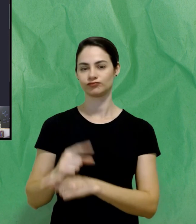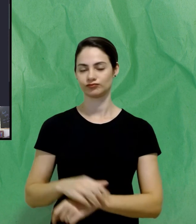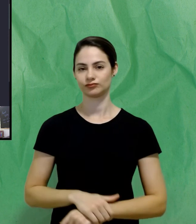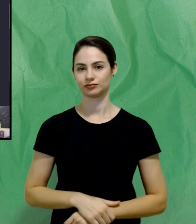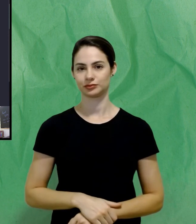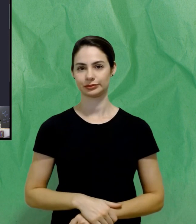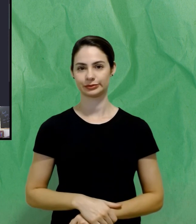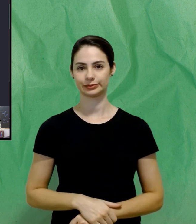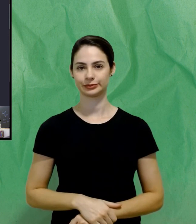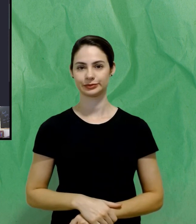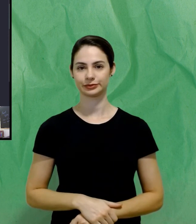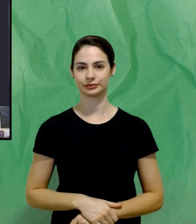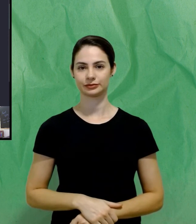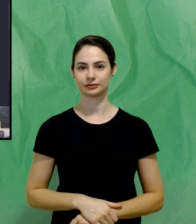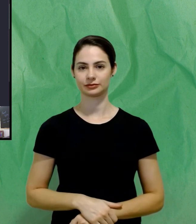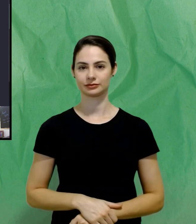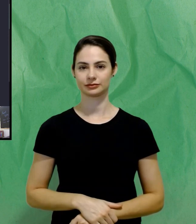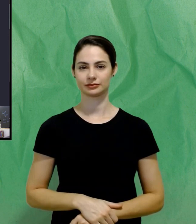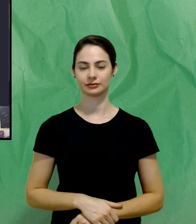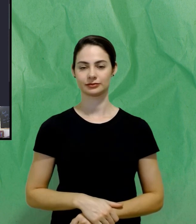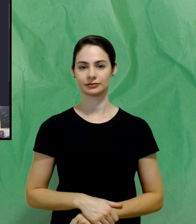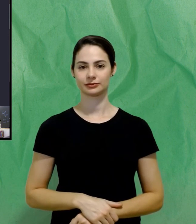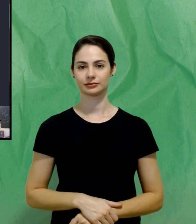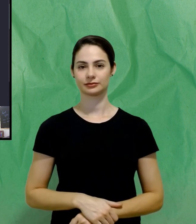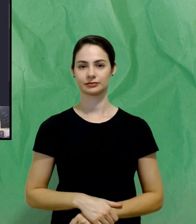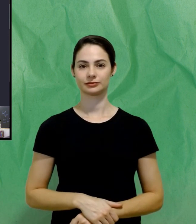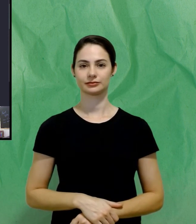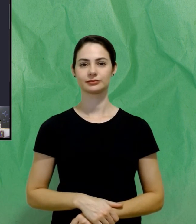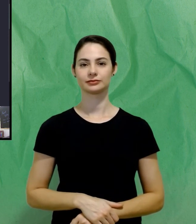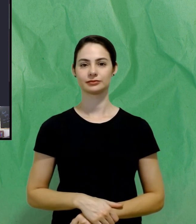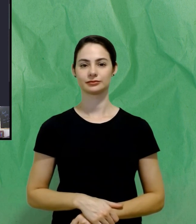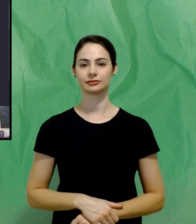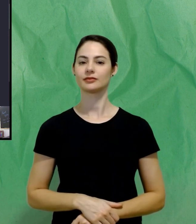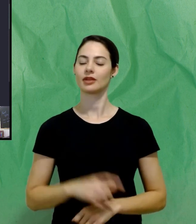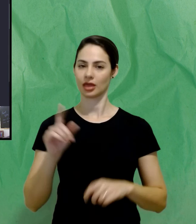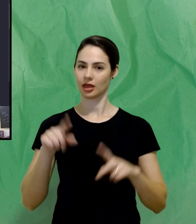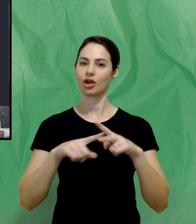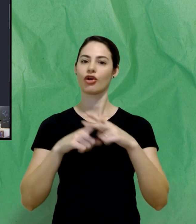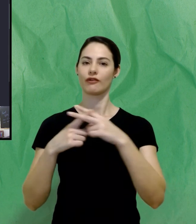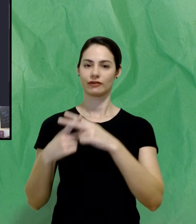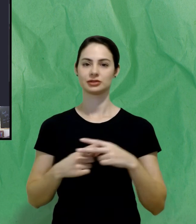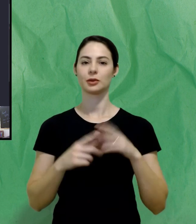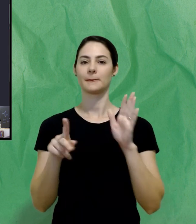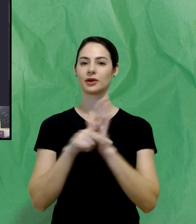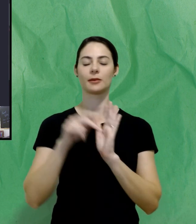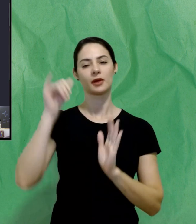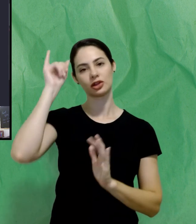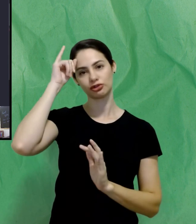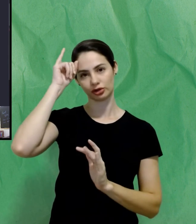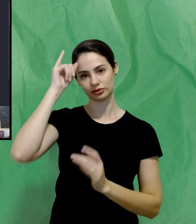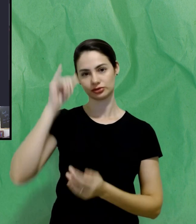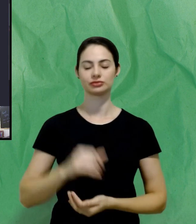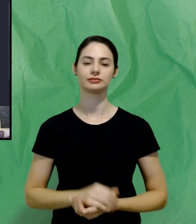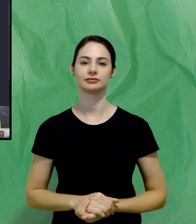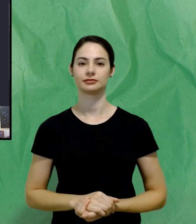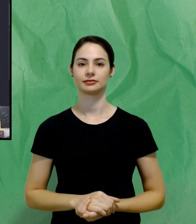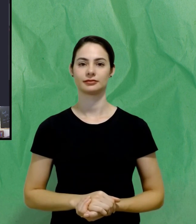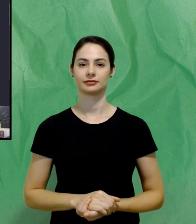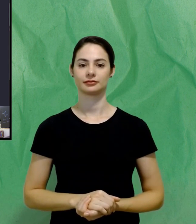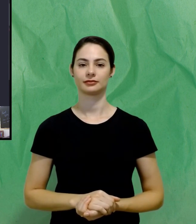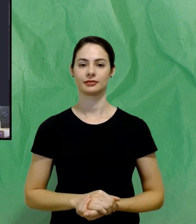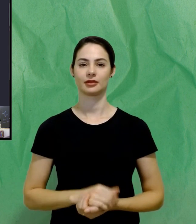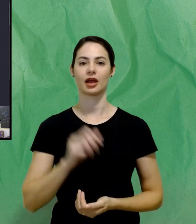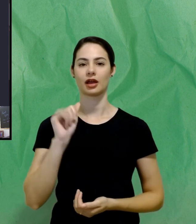Google Services.json. Essa aqui é a configuração para o Android. E para o